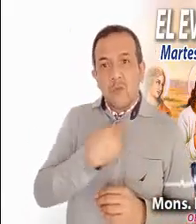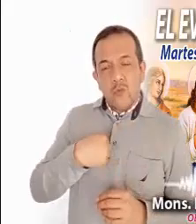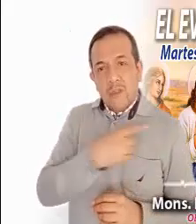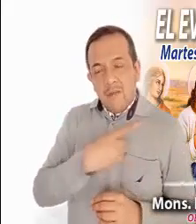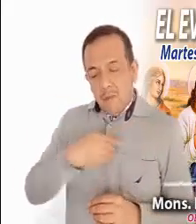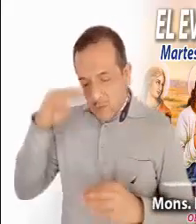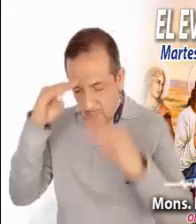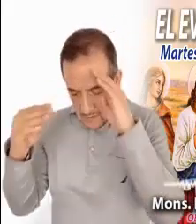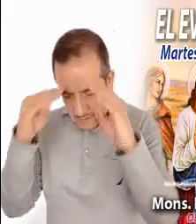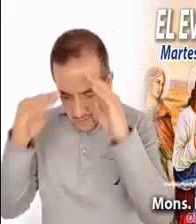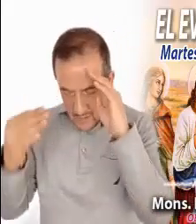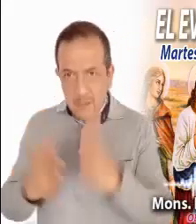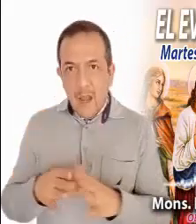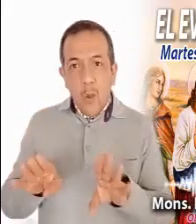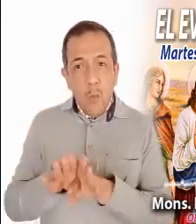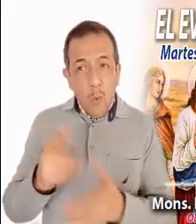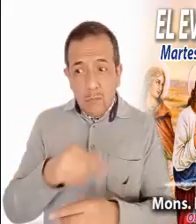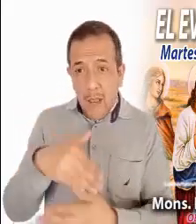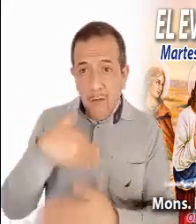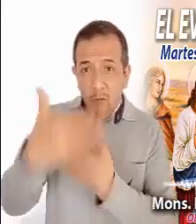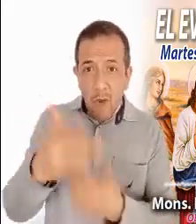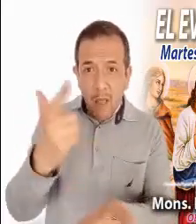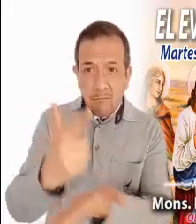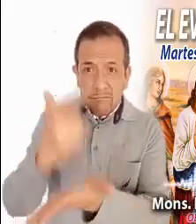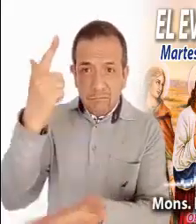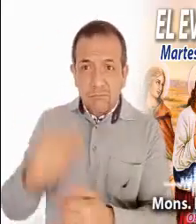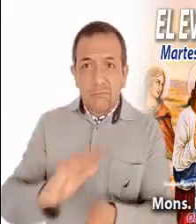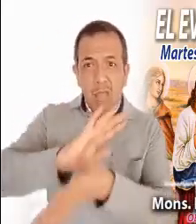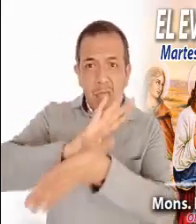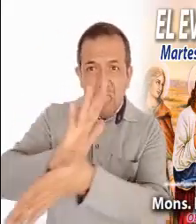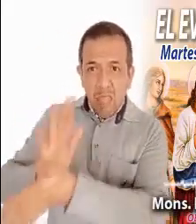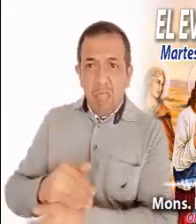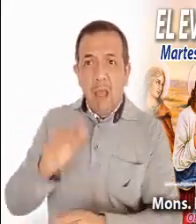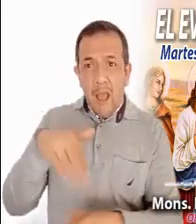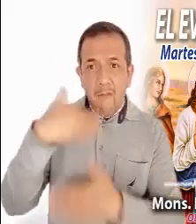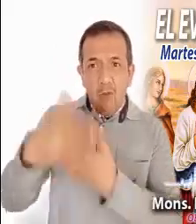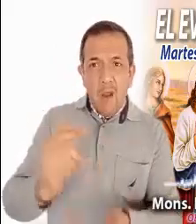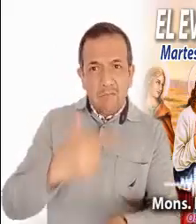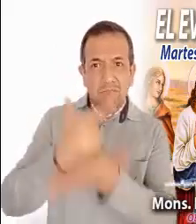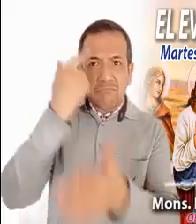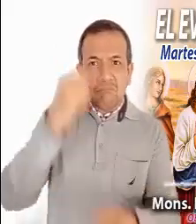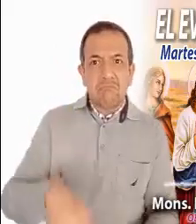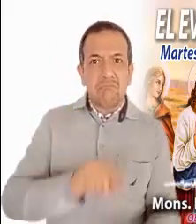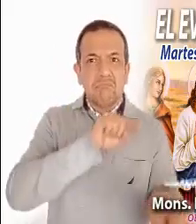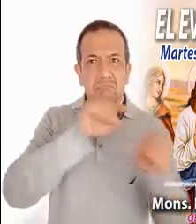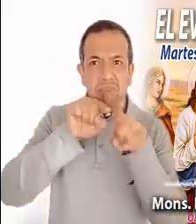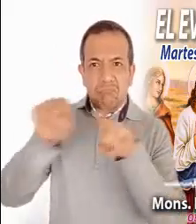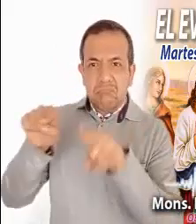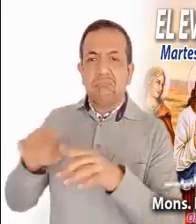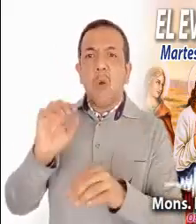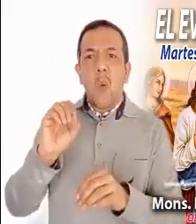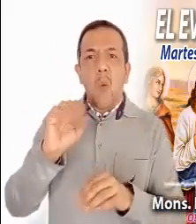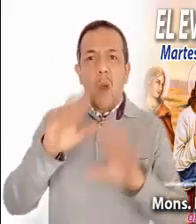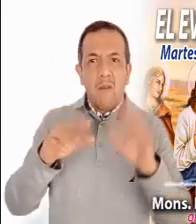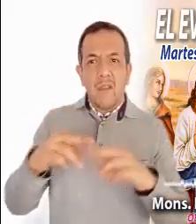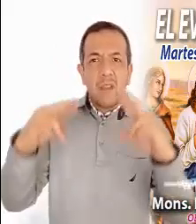en las graves situaciones de discriminación, descalificaciones y condenas por